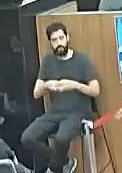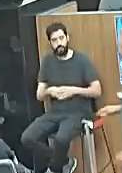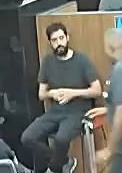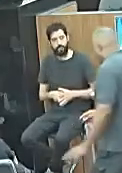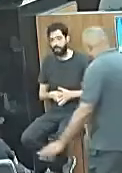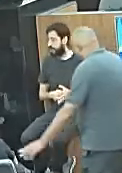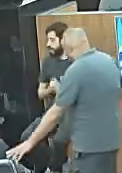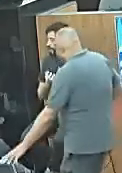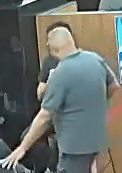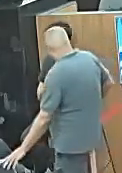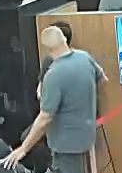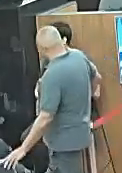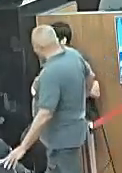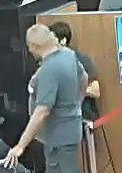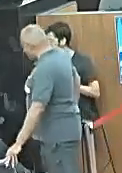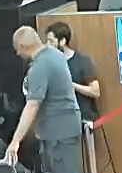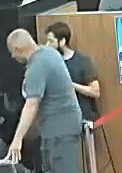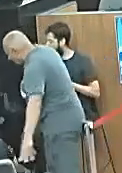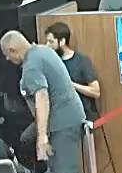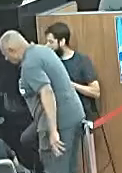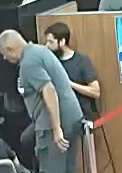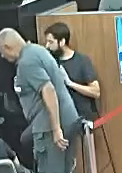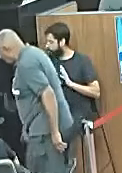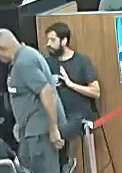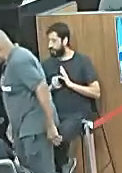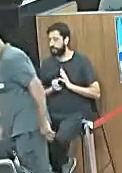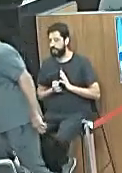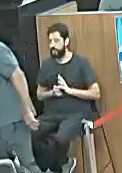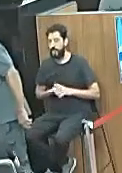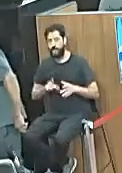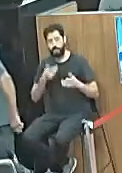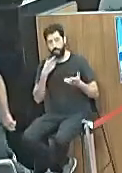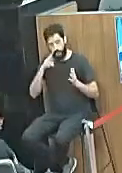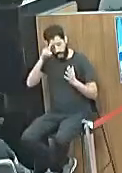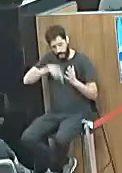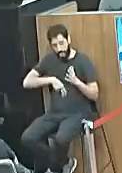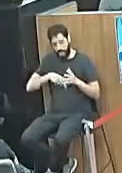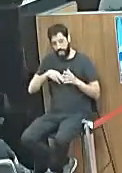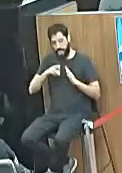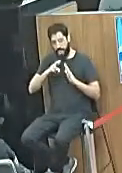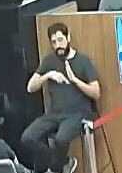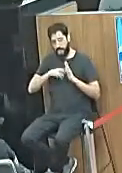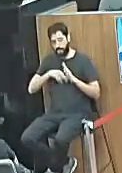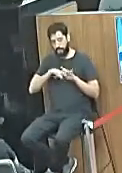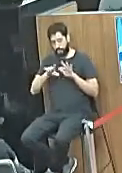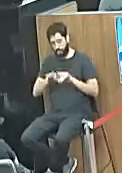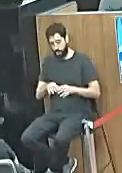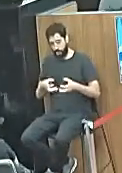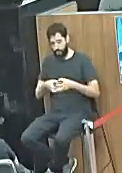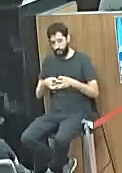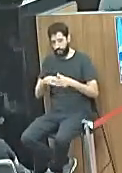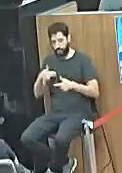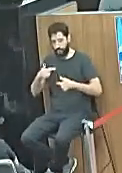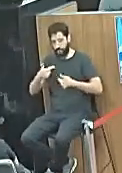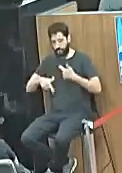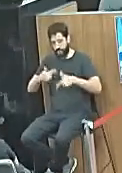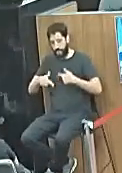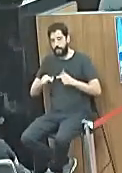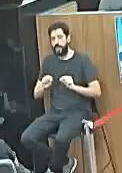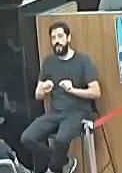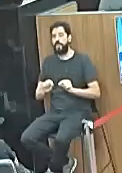agora vou ler o relatório do grupo de trabalho e desenvolvimento social o tema